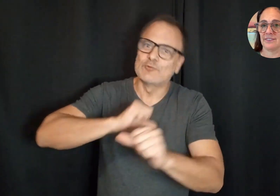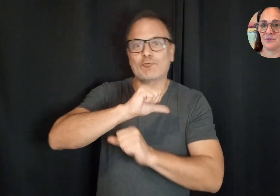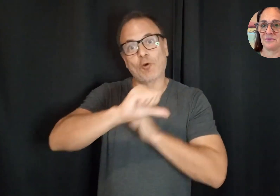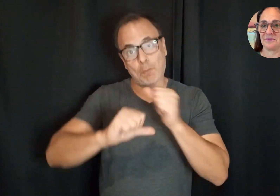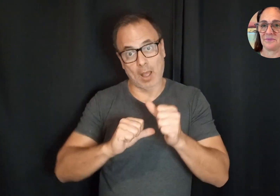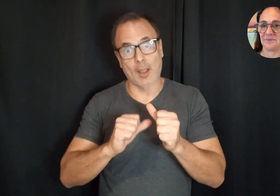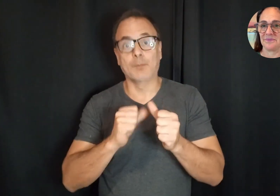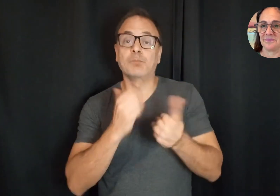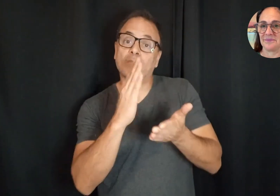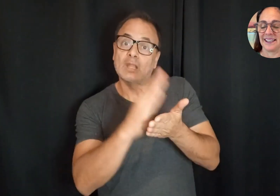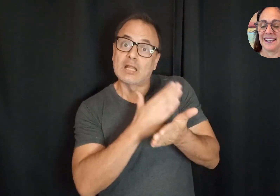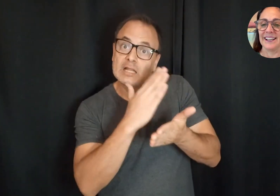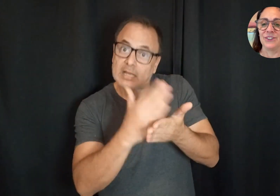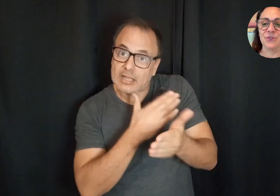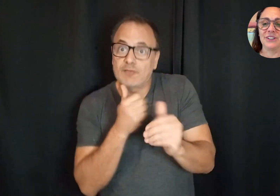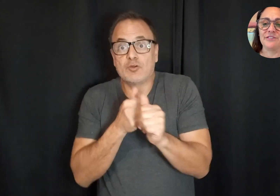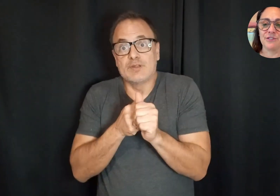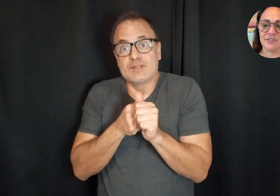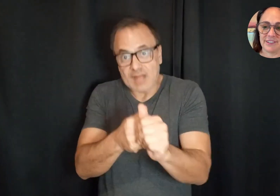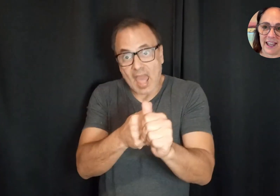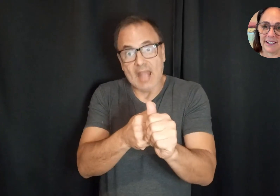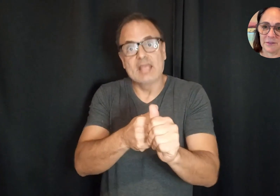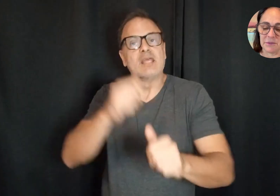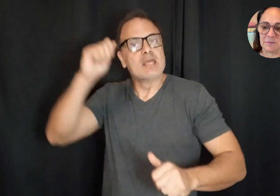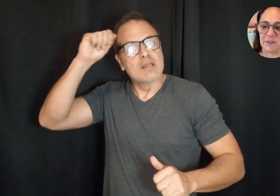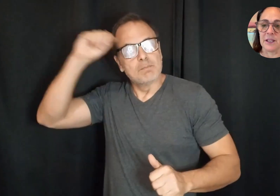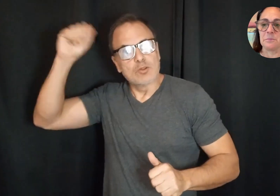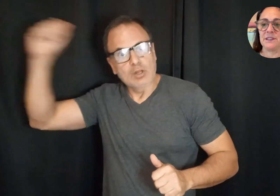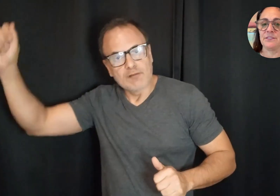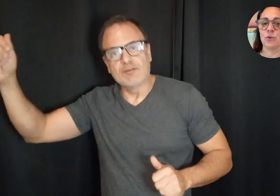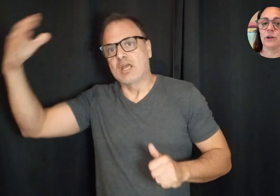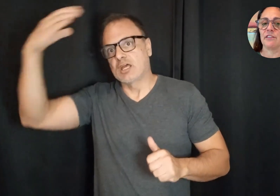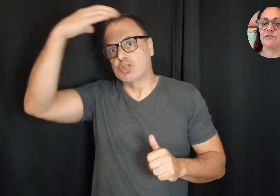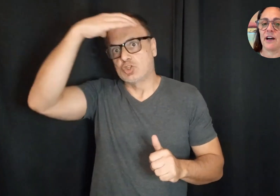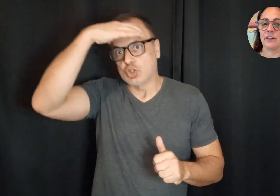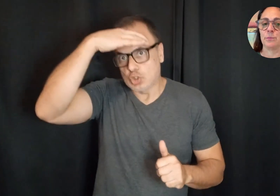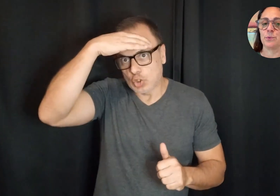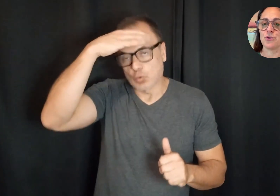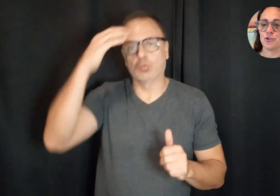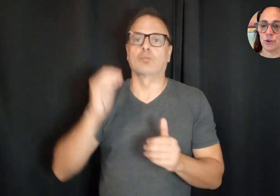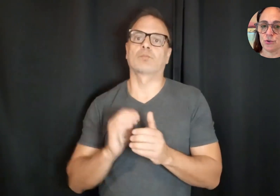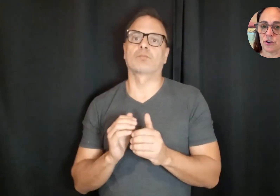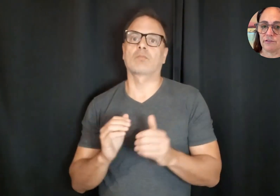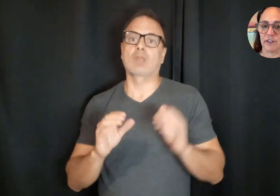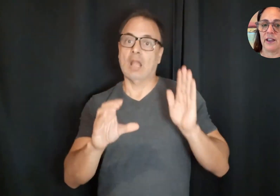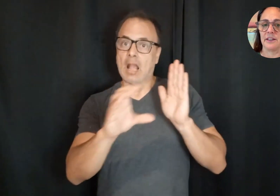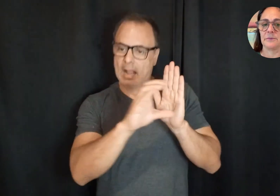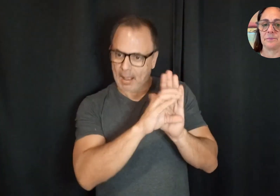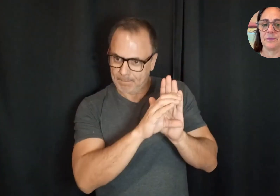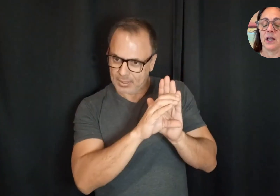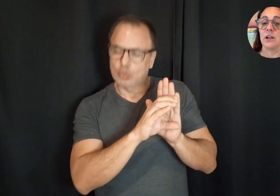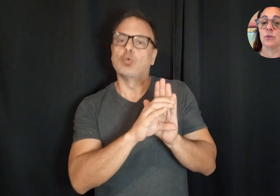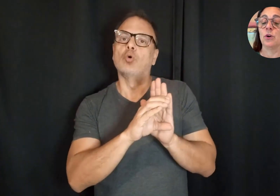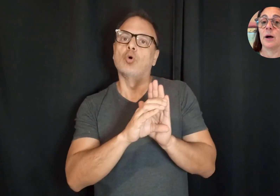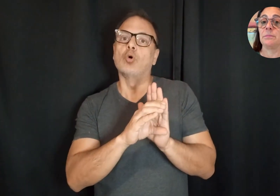renovação. No livro Segue-me, psicografado por Chico Xavier, no